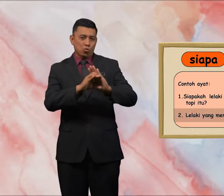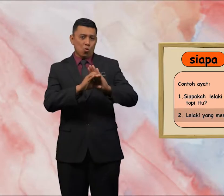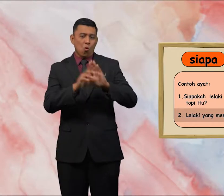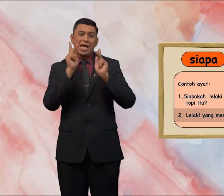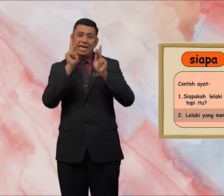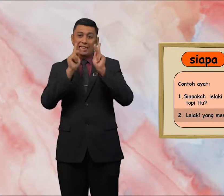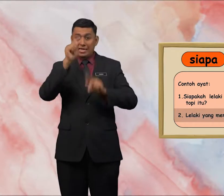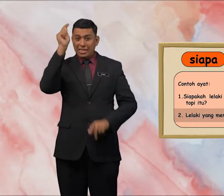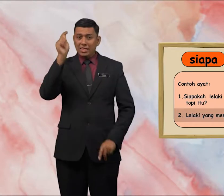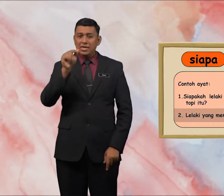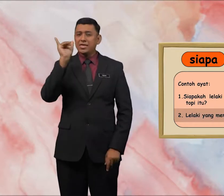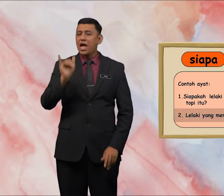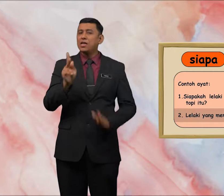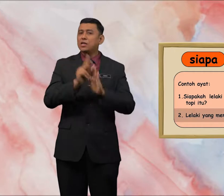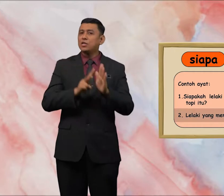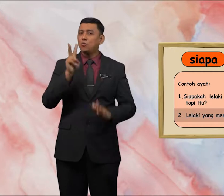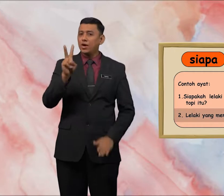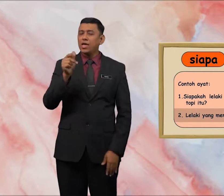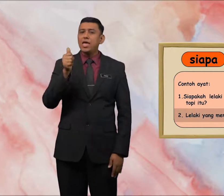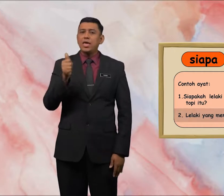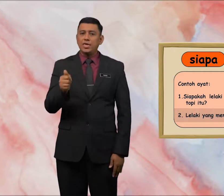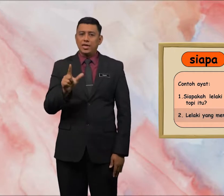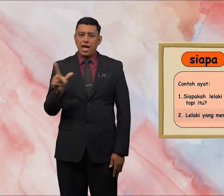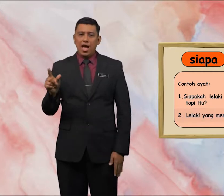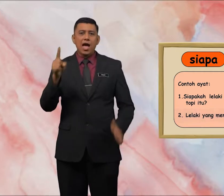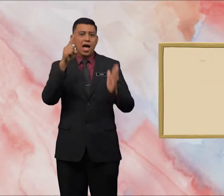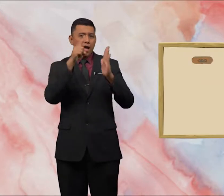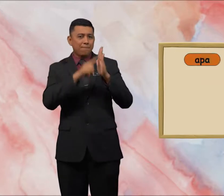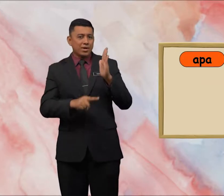Contoh kata tanya yang kedua ialah apa?